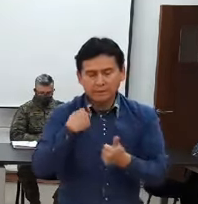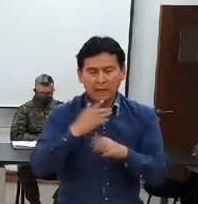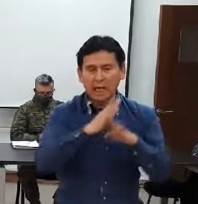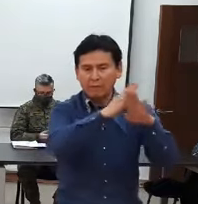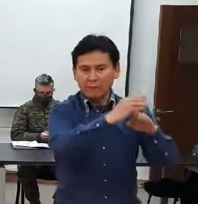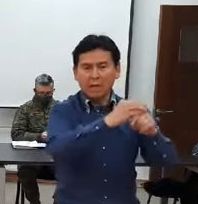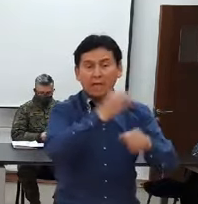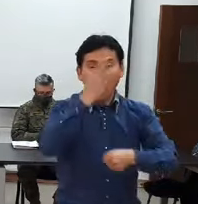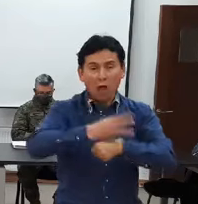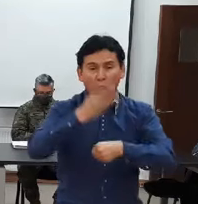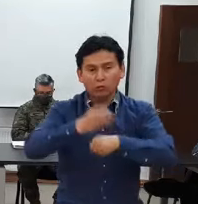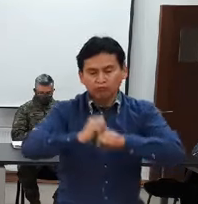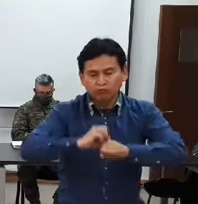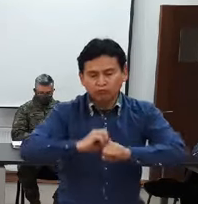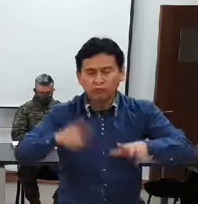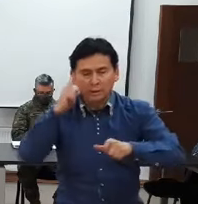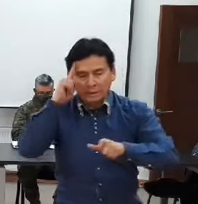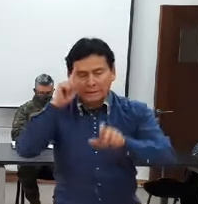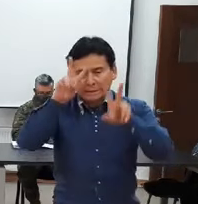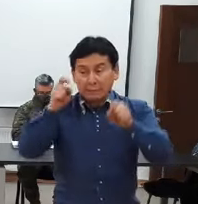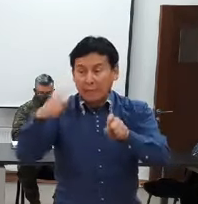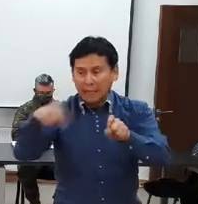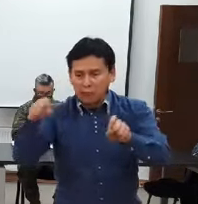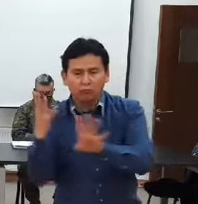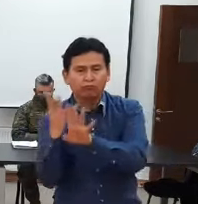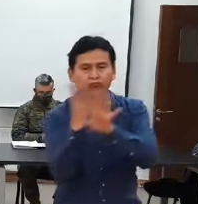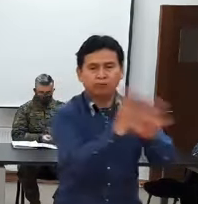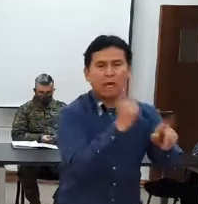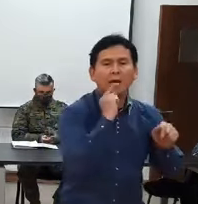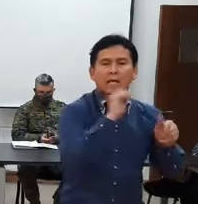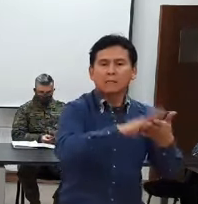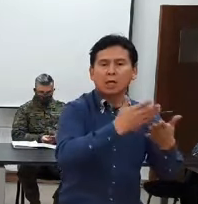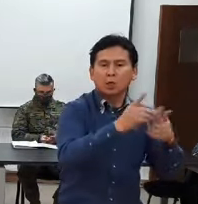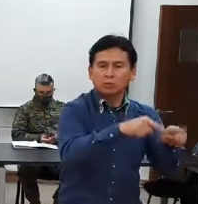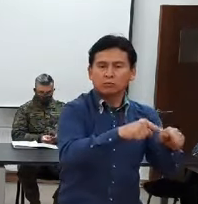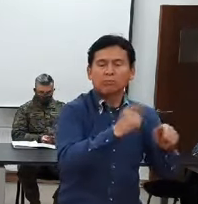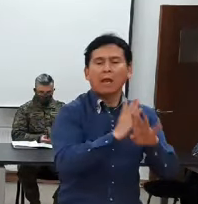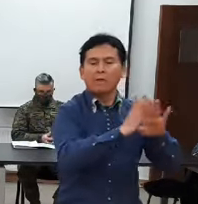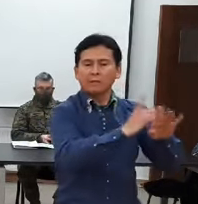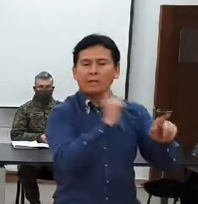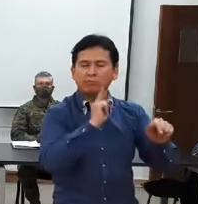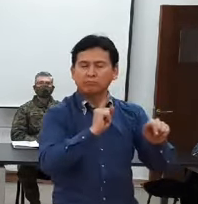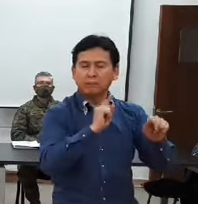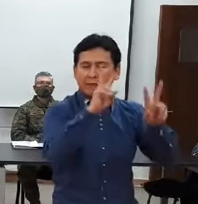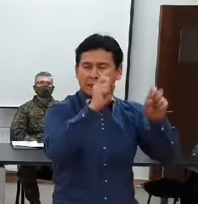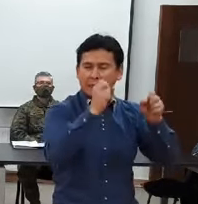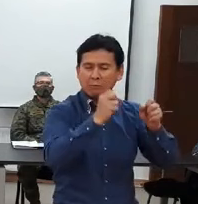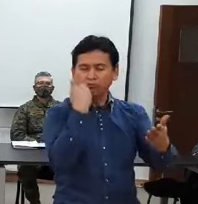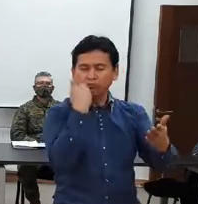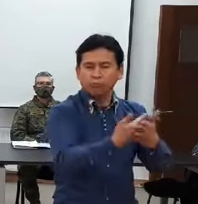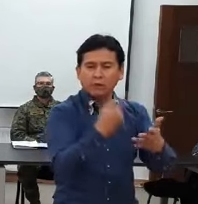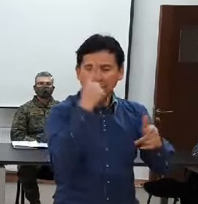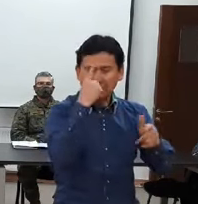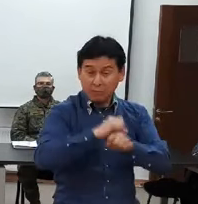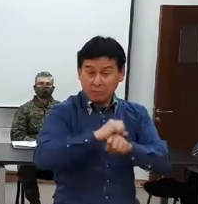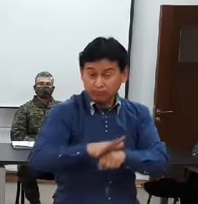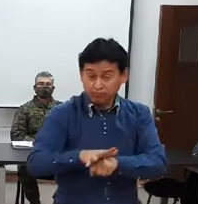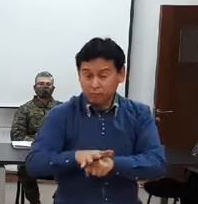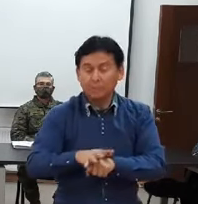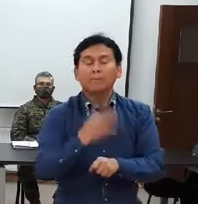que nuestros adultos mayores tengan que concurrir ellos a los centros de salud, evitando no tan solo algún potencial contagio con COVID